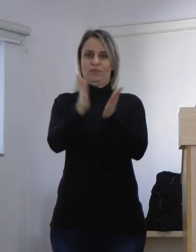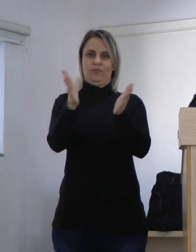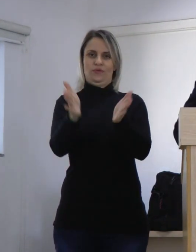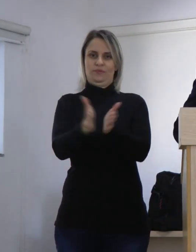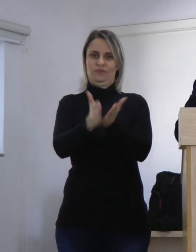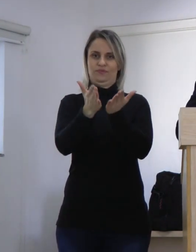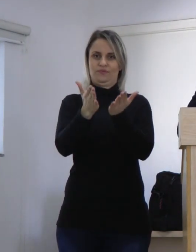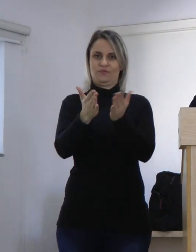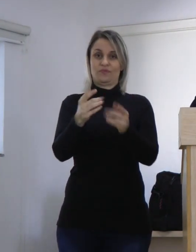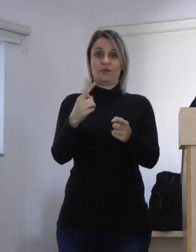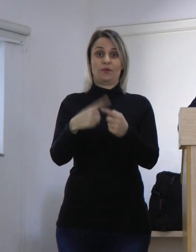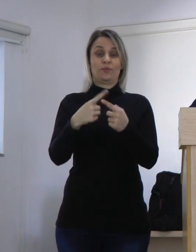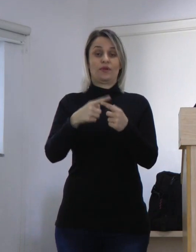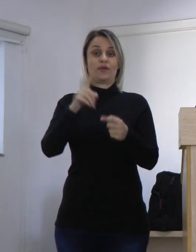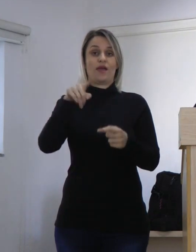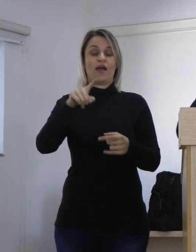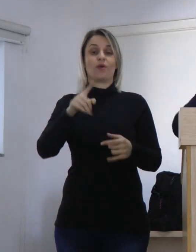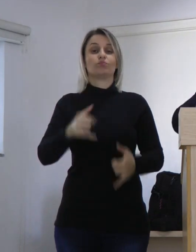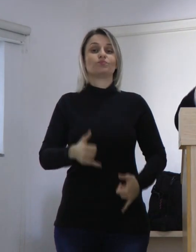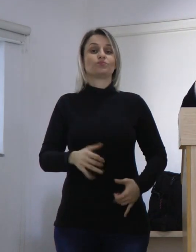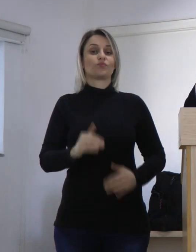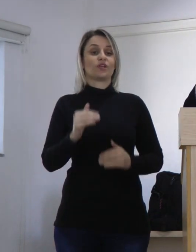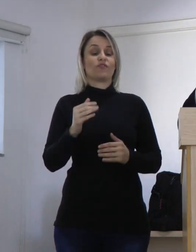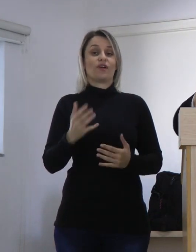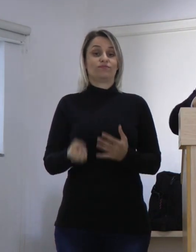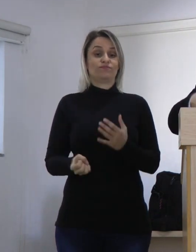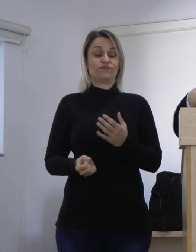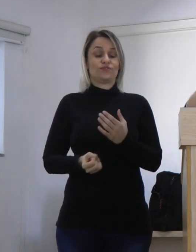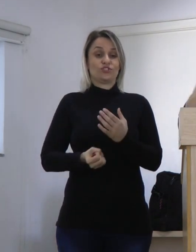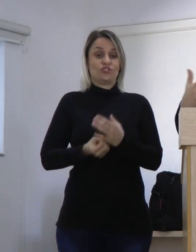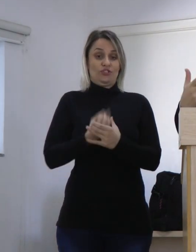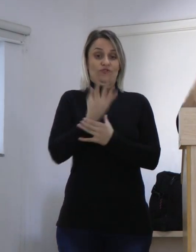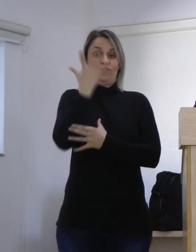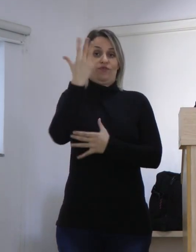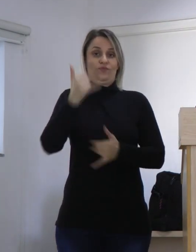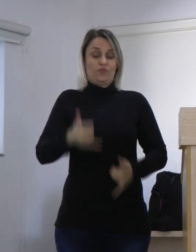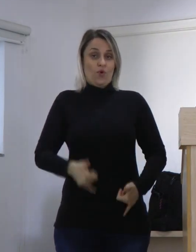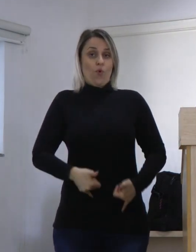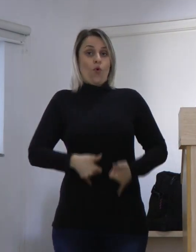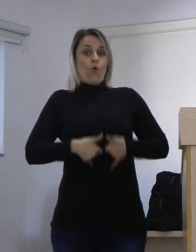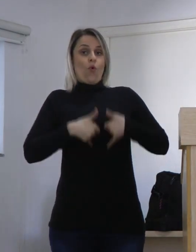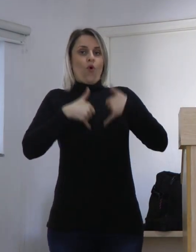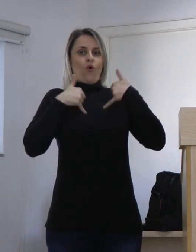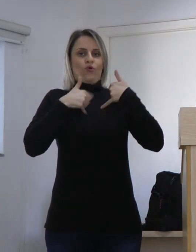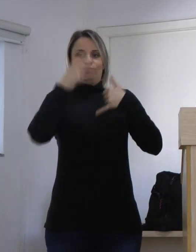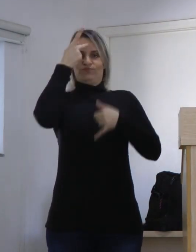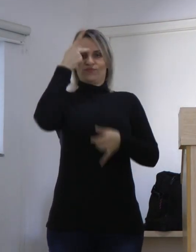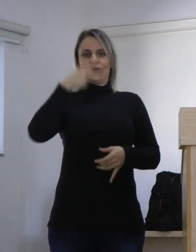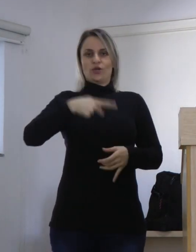Porque ela é o supremo excitante do orgulho, do egoísmo e da vida sensual.